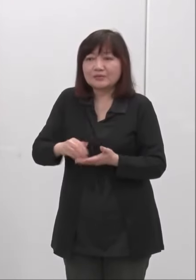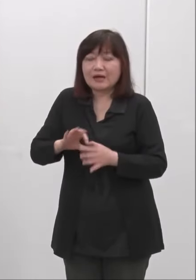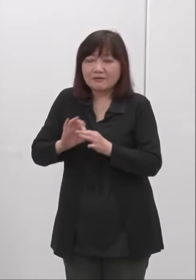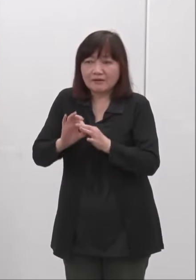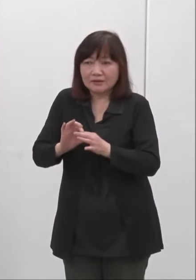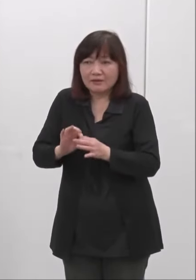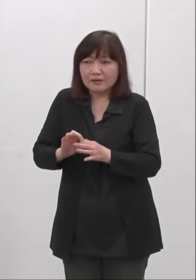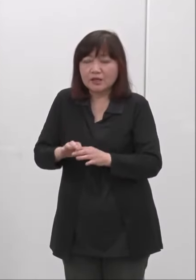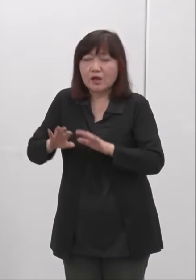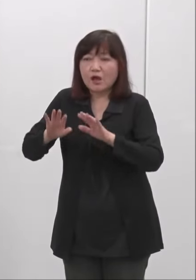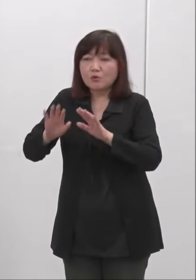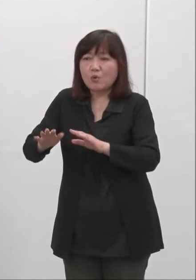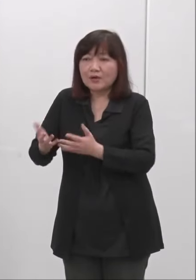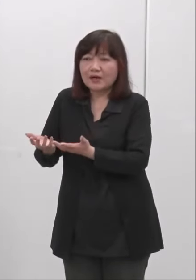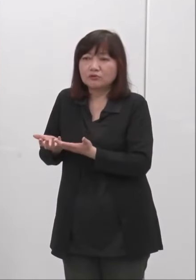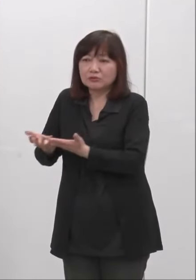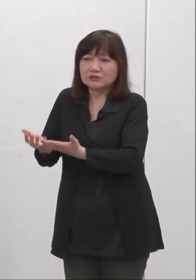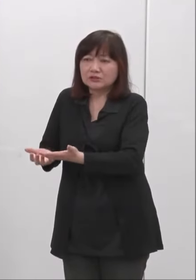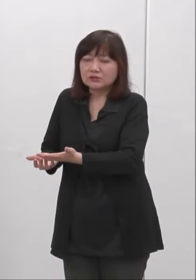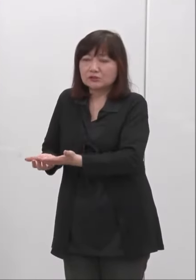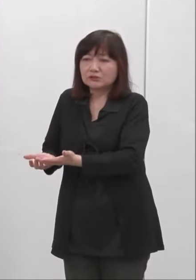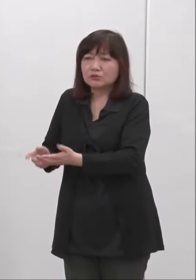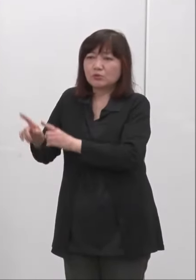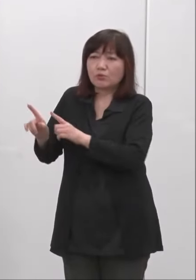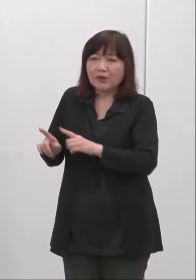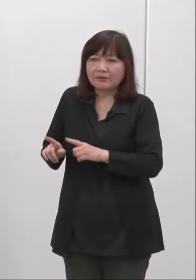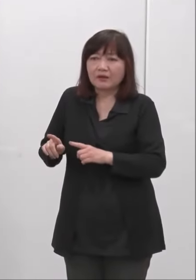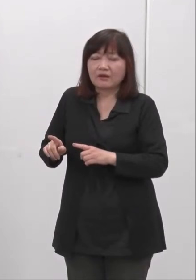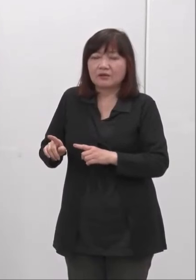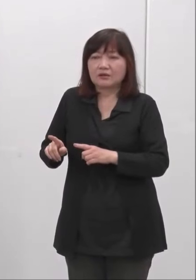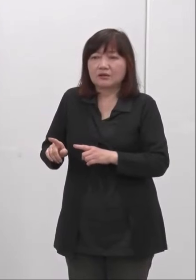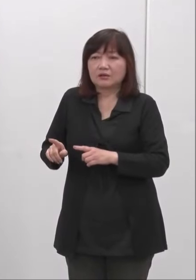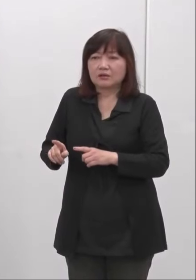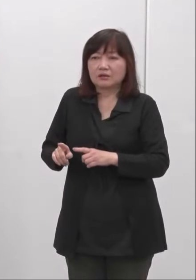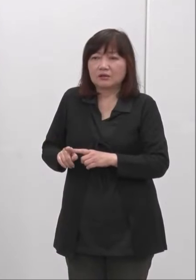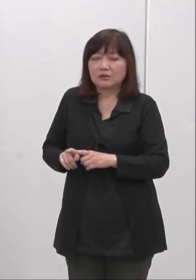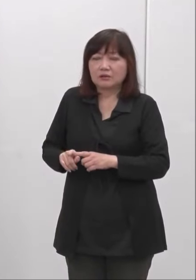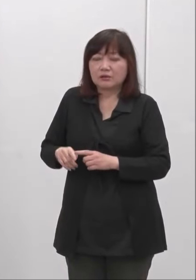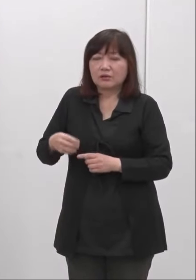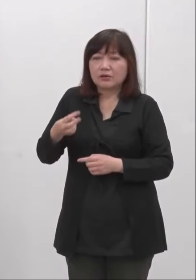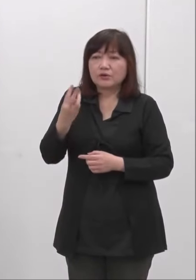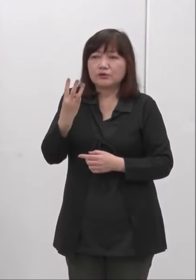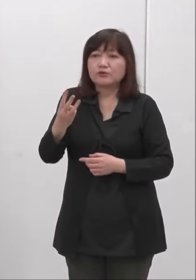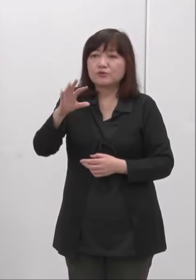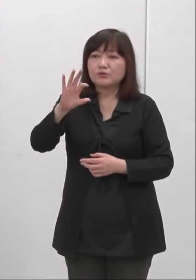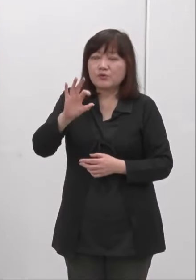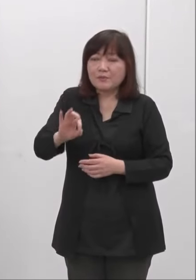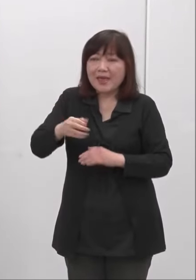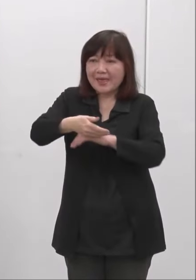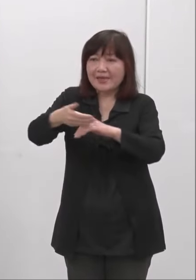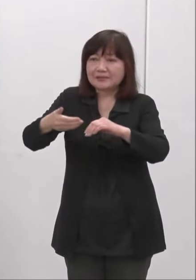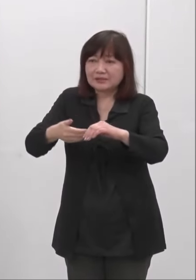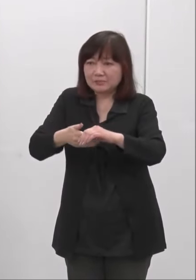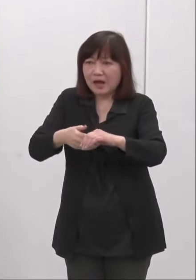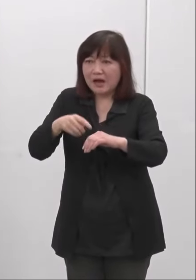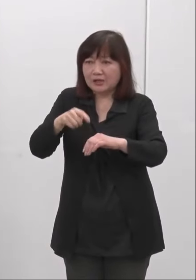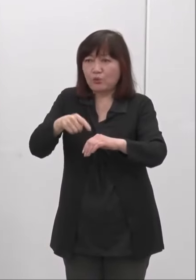今回の発災を受けてということになるんですけど、その夢洲のですね、液状化のことなんですけ